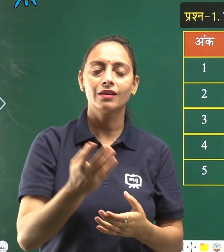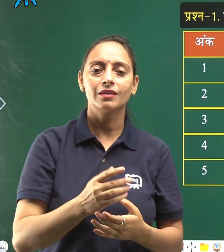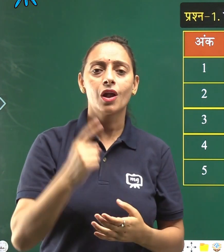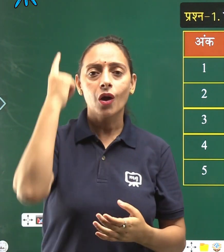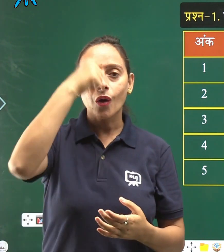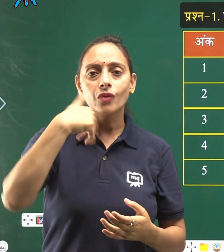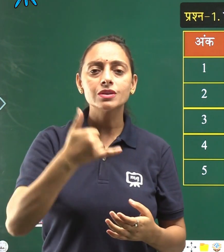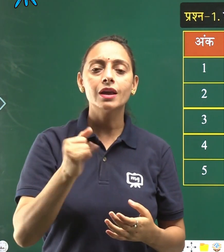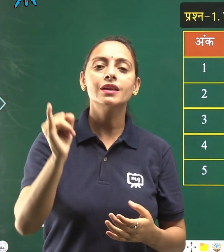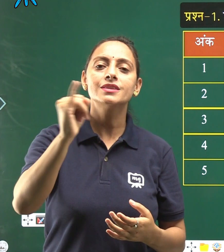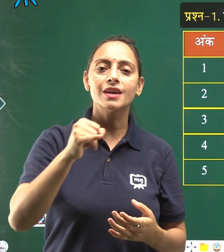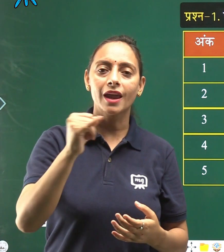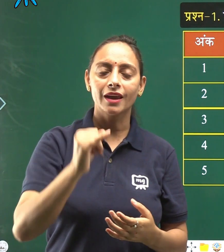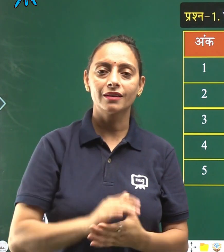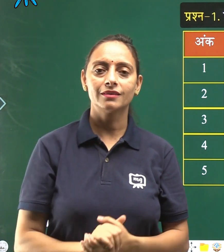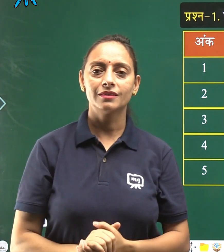6।